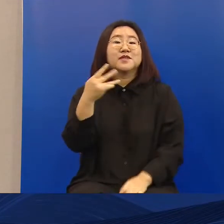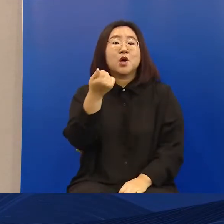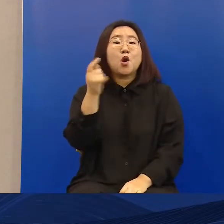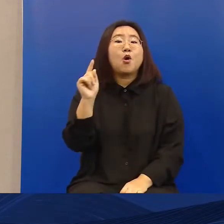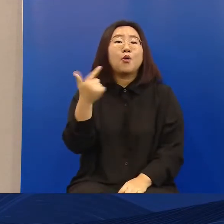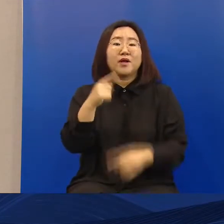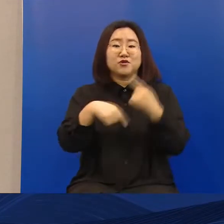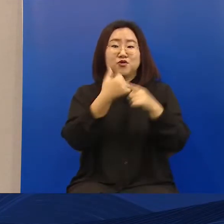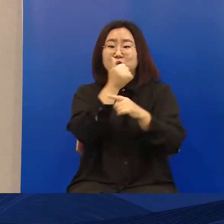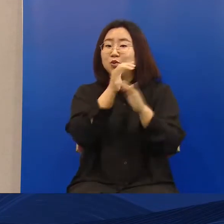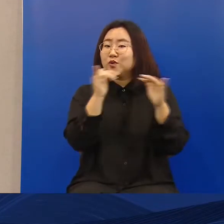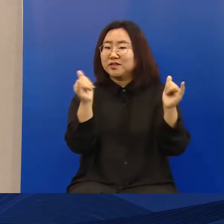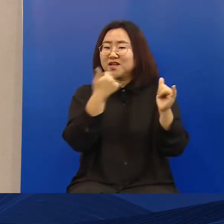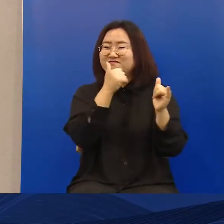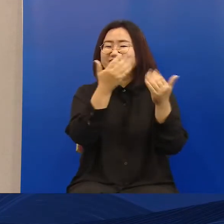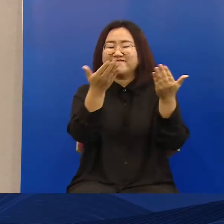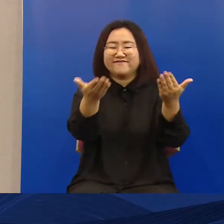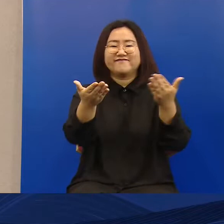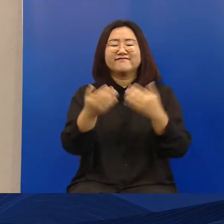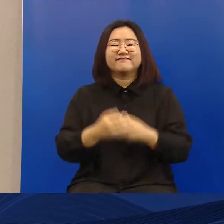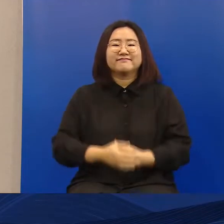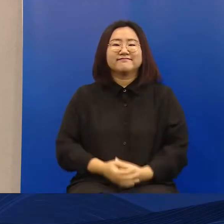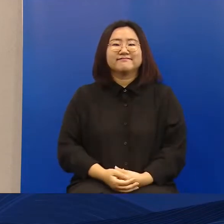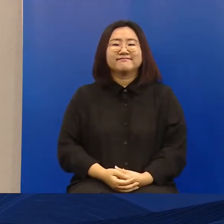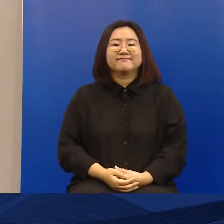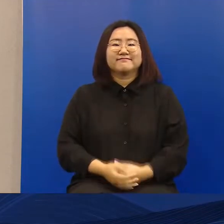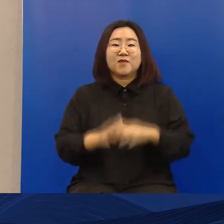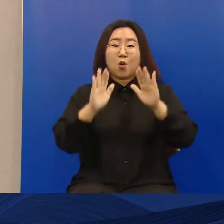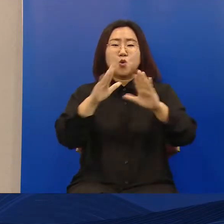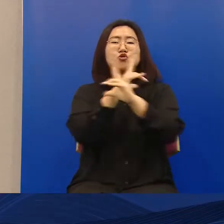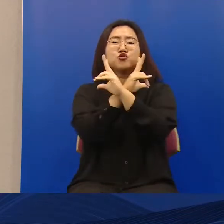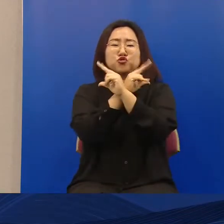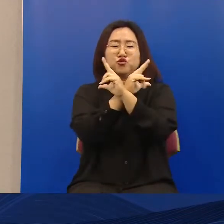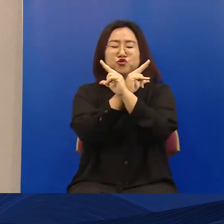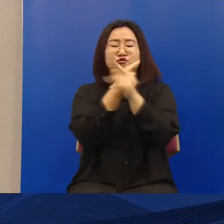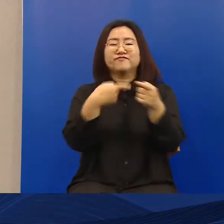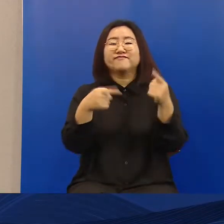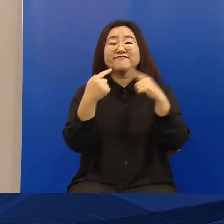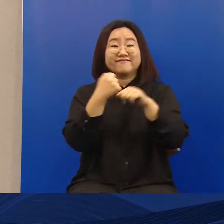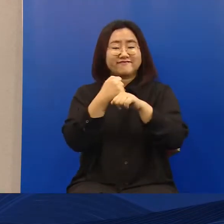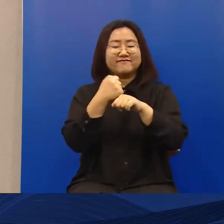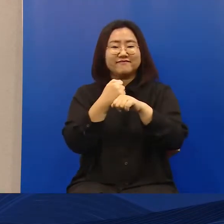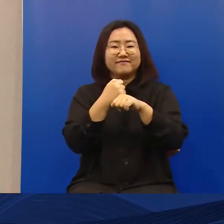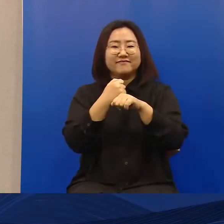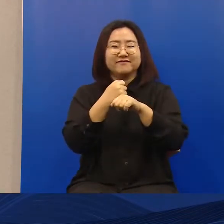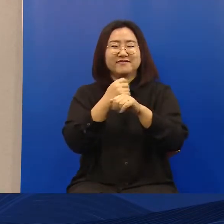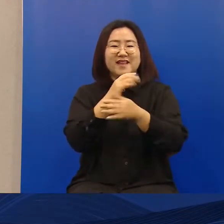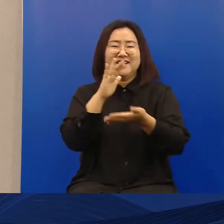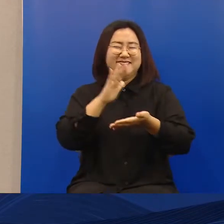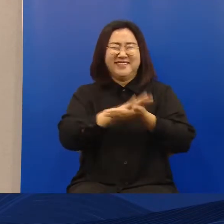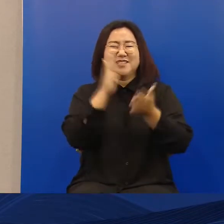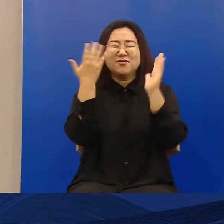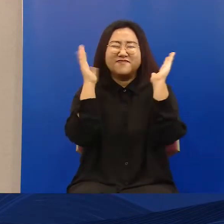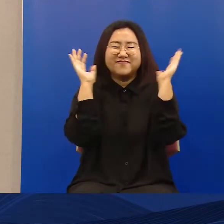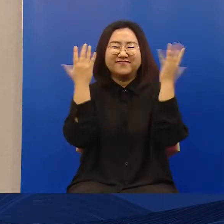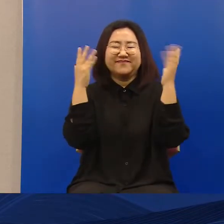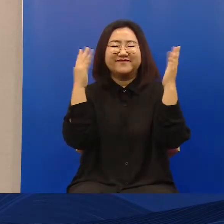김철환 수호 통역사님을 소개해 드리겠습니다. 오늘 줌으로 참여하실 텐데요. 우리 뜨거운